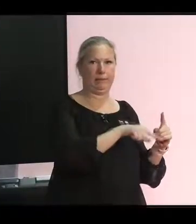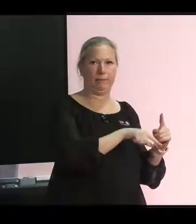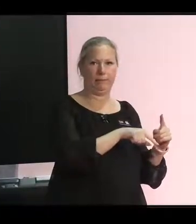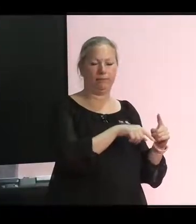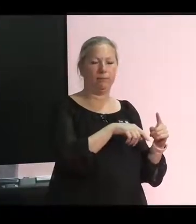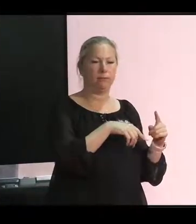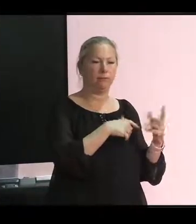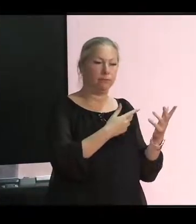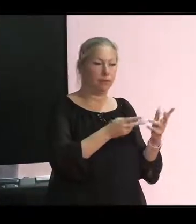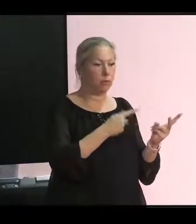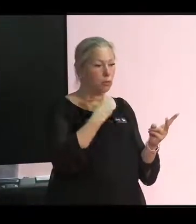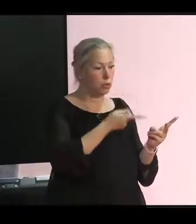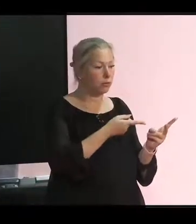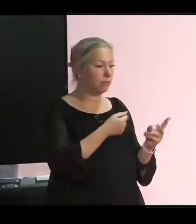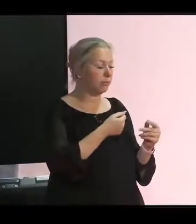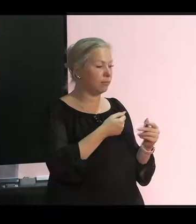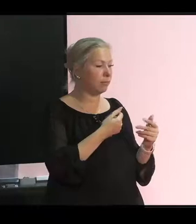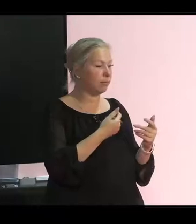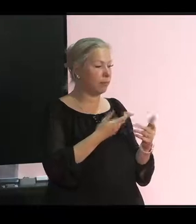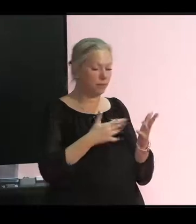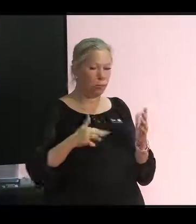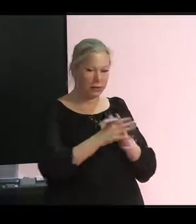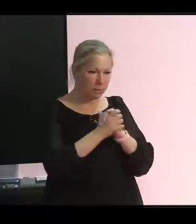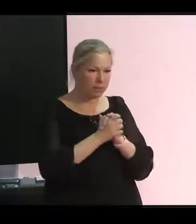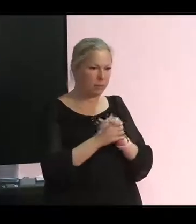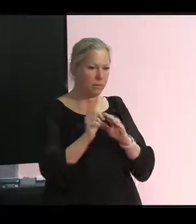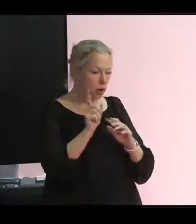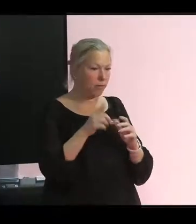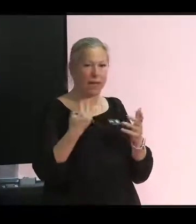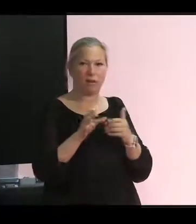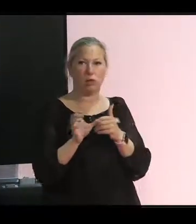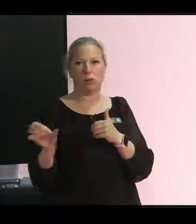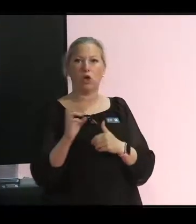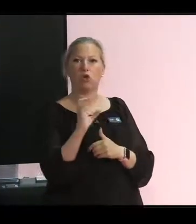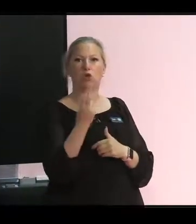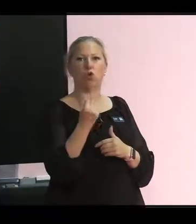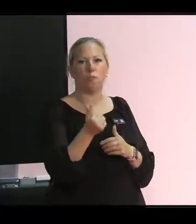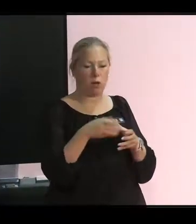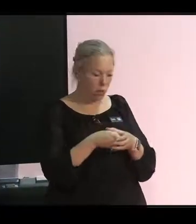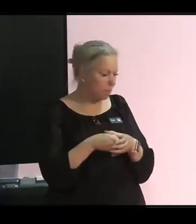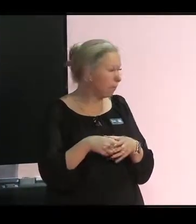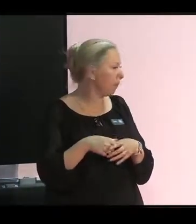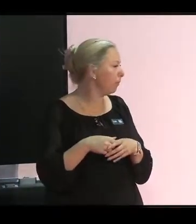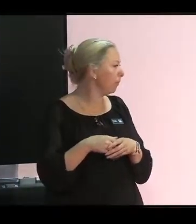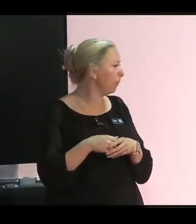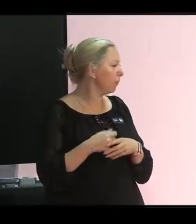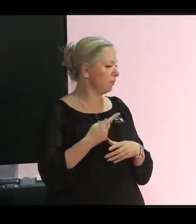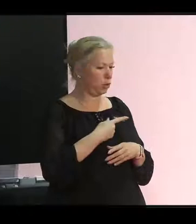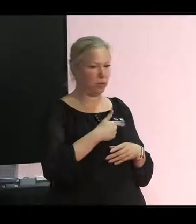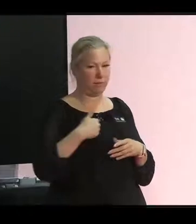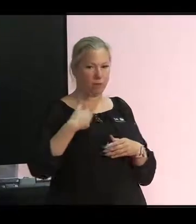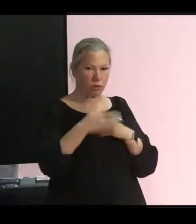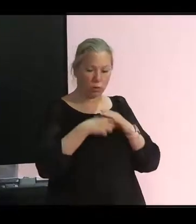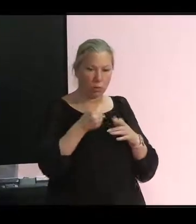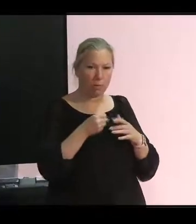Utan det är som jag sa, det har ju varit en ganska och är en ganska osynlig grupp. Och mycket av det som vi pratar om här när det